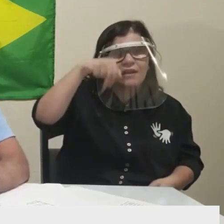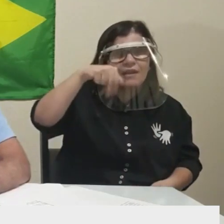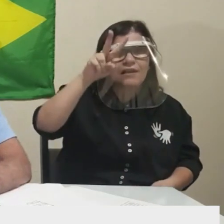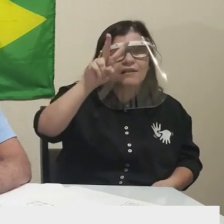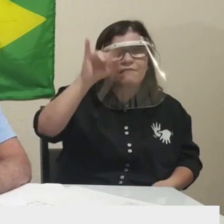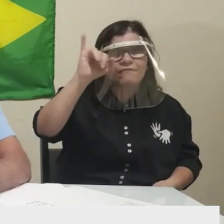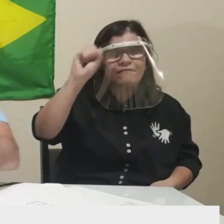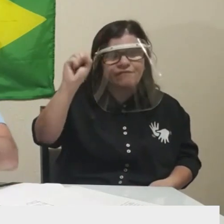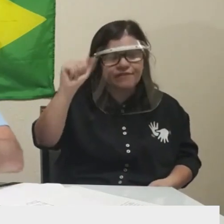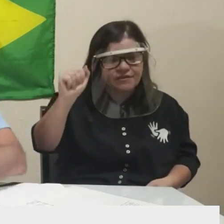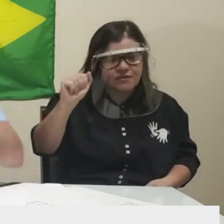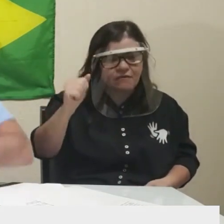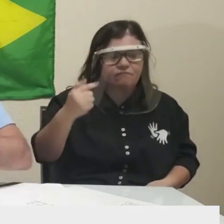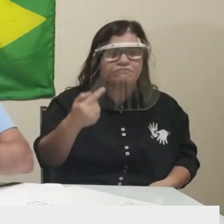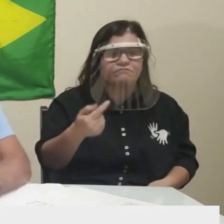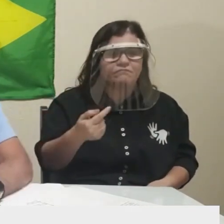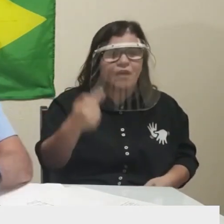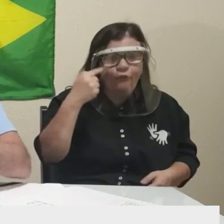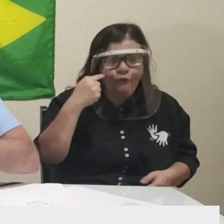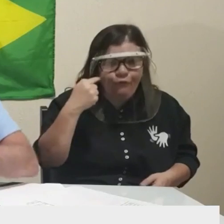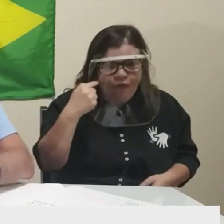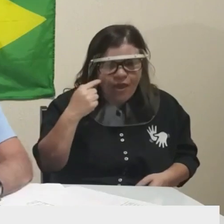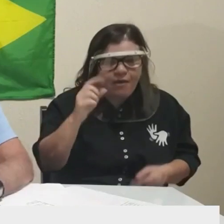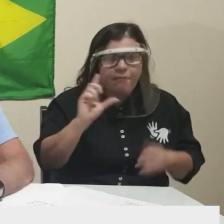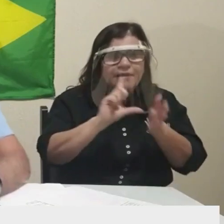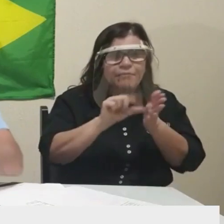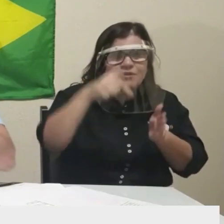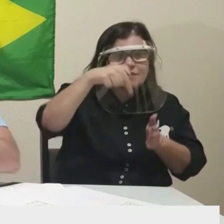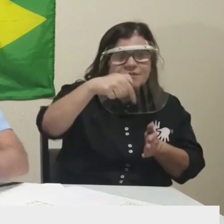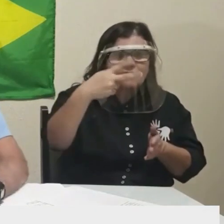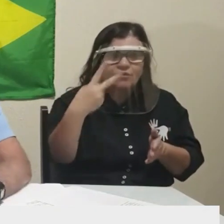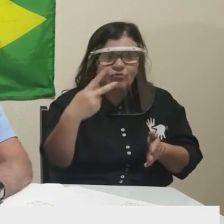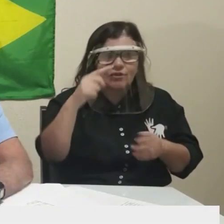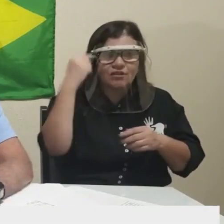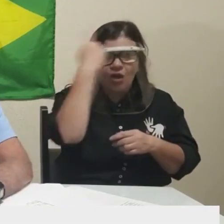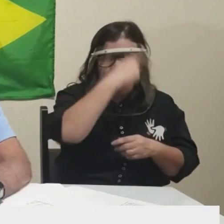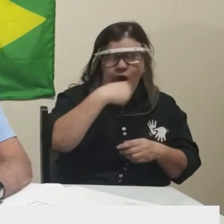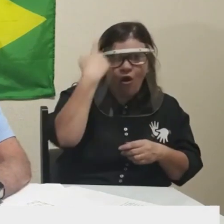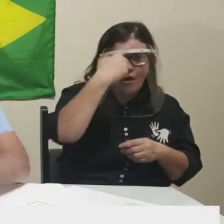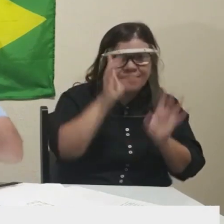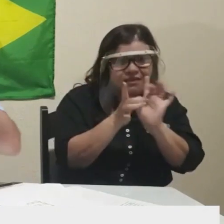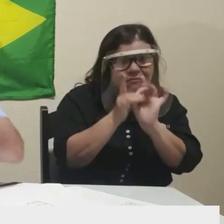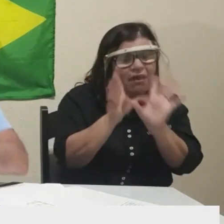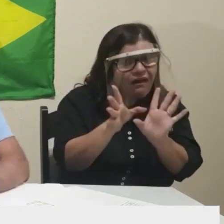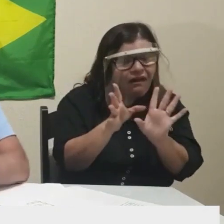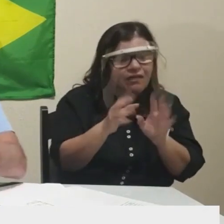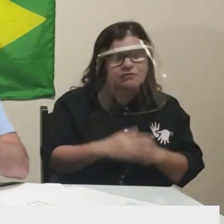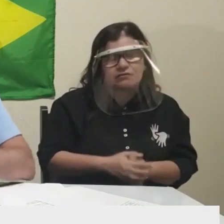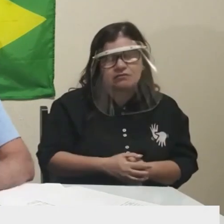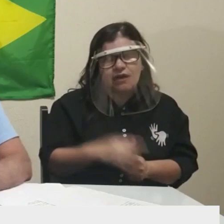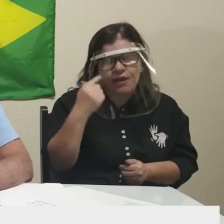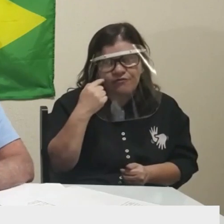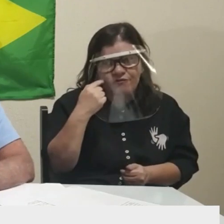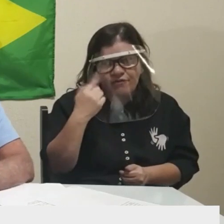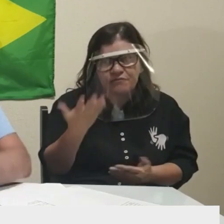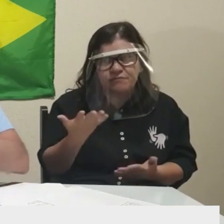liberar. Eu fui na Anvisa, eu mandei o pessoal, alguns na Anvisa, falar comigo. Via lá o almirante Barra, olha, outro almirante médico,